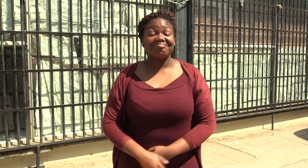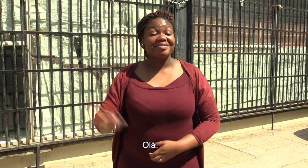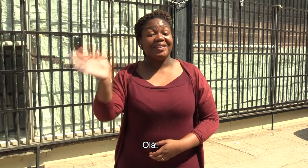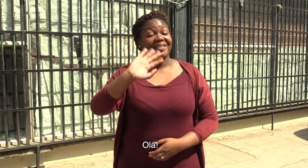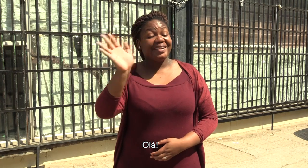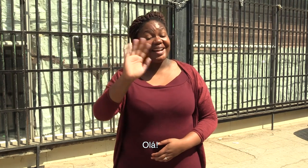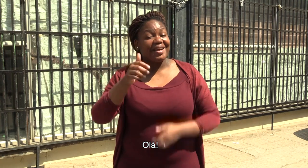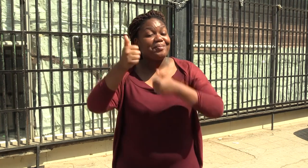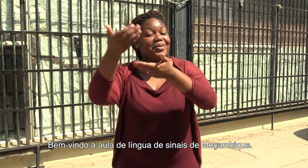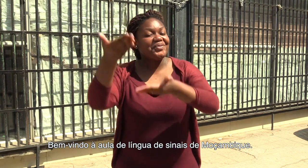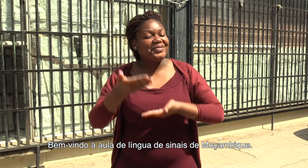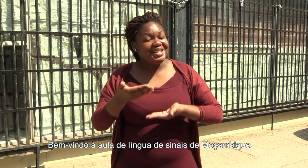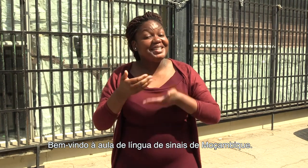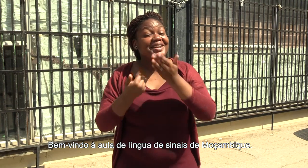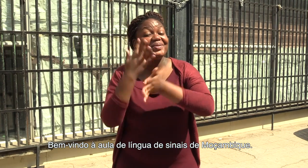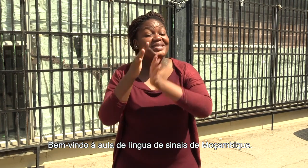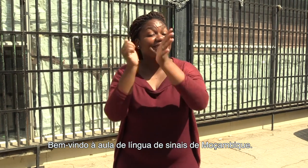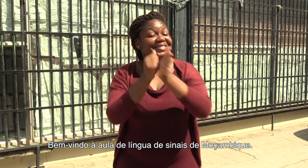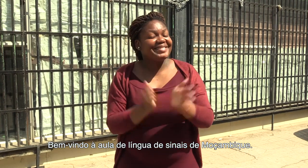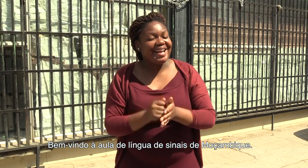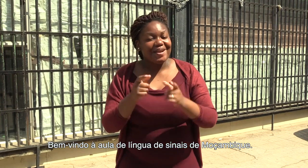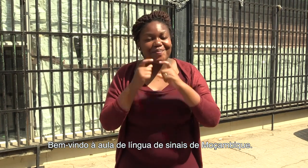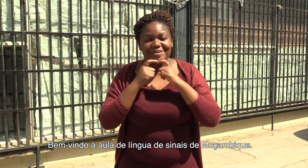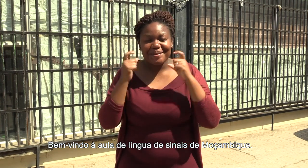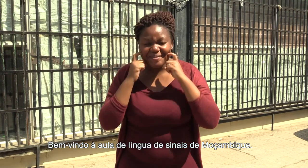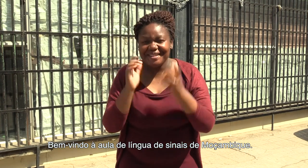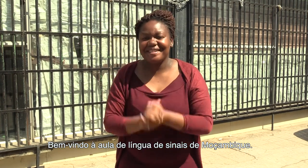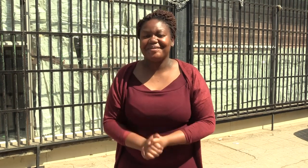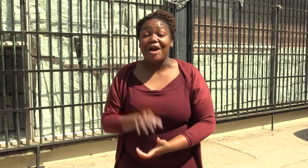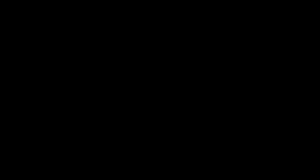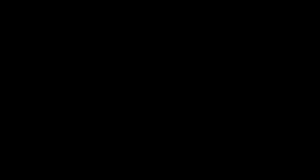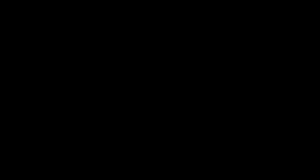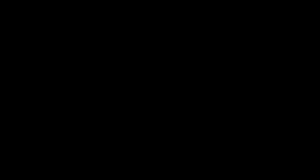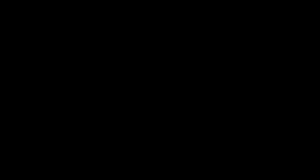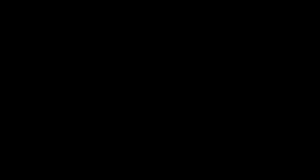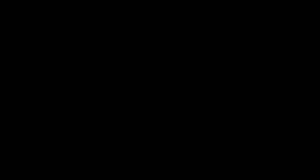Olá Bem-vindo A aula de língua De sinais De Moçambique